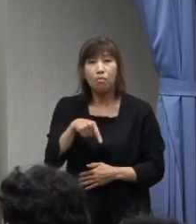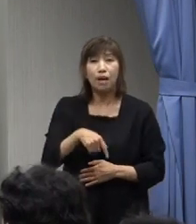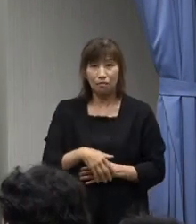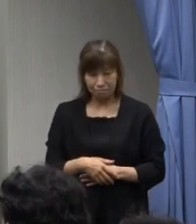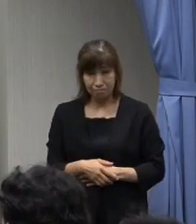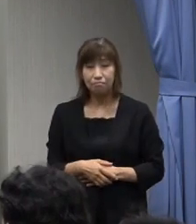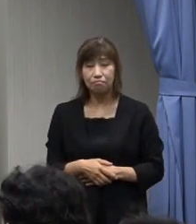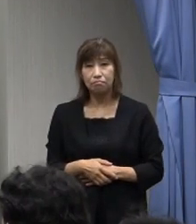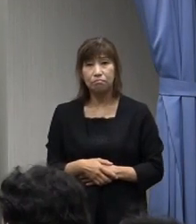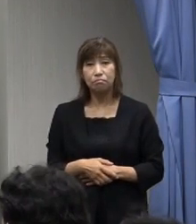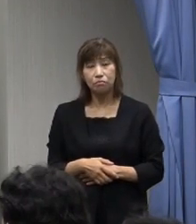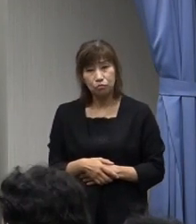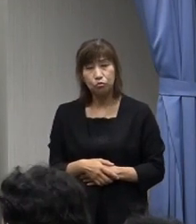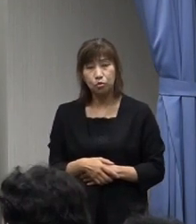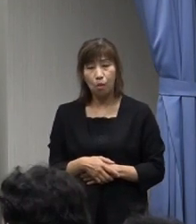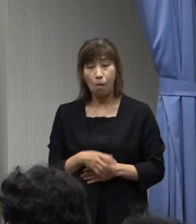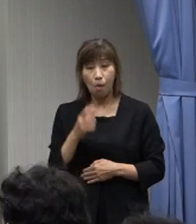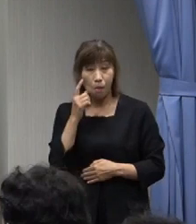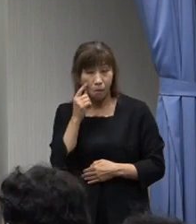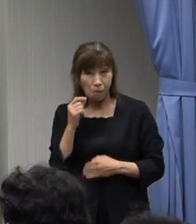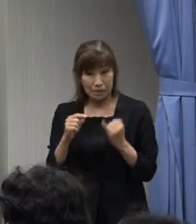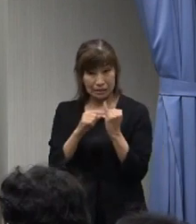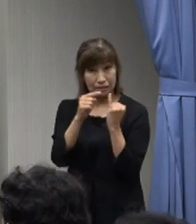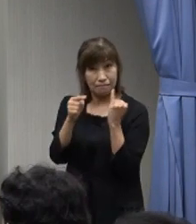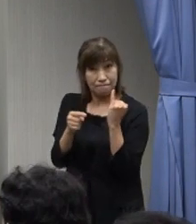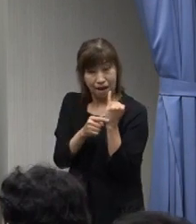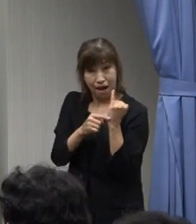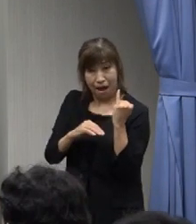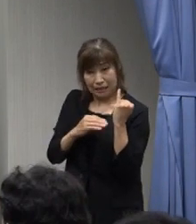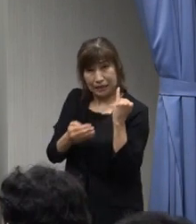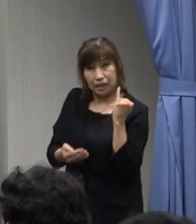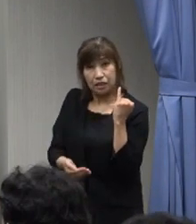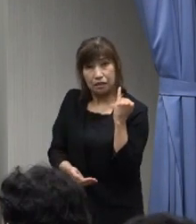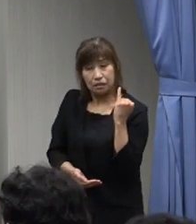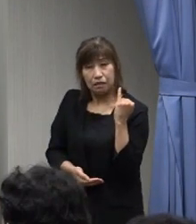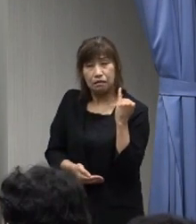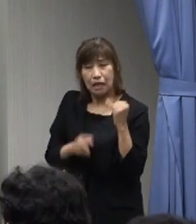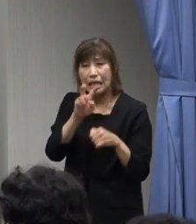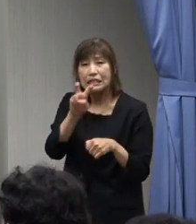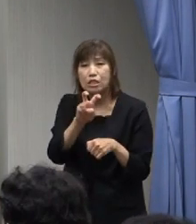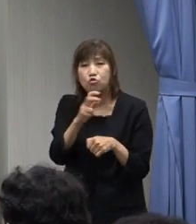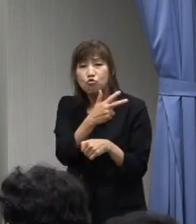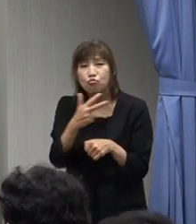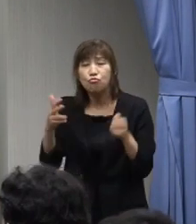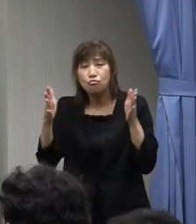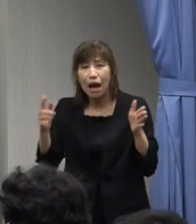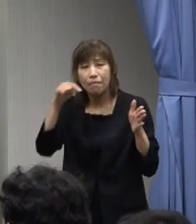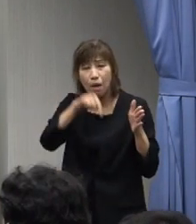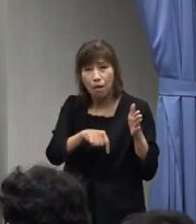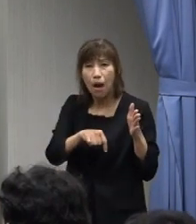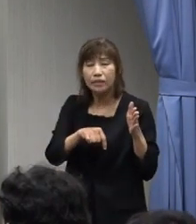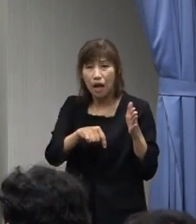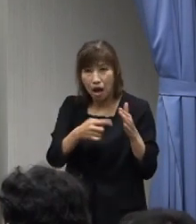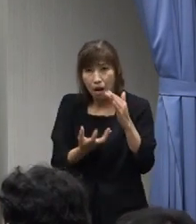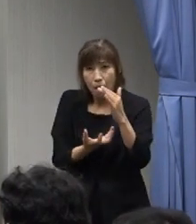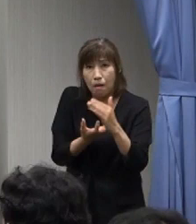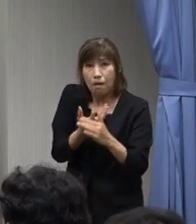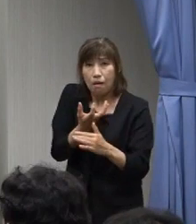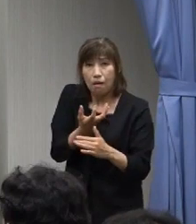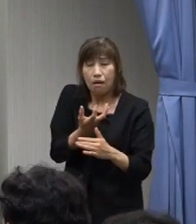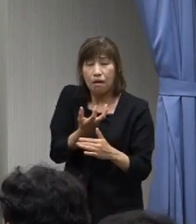ね、妊娠20週頃までの妊婦さんが風疹に感染すると、生まれてくるお子